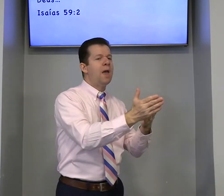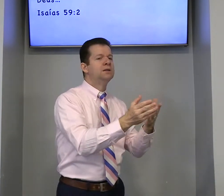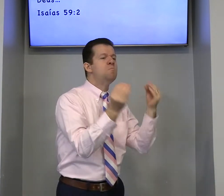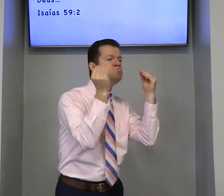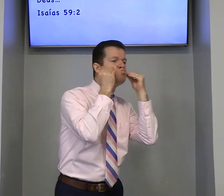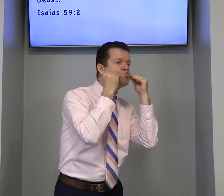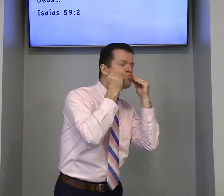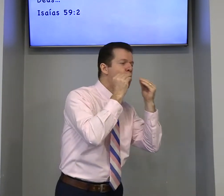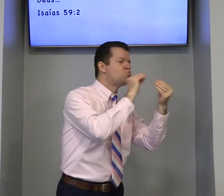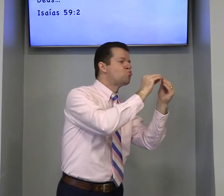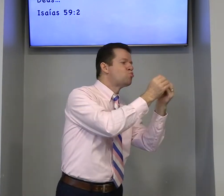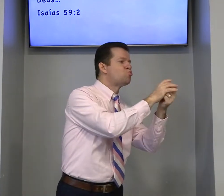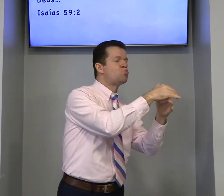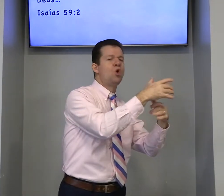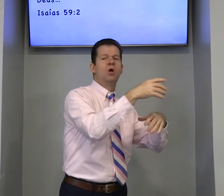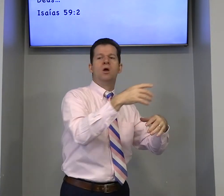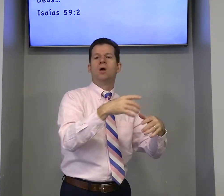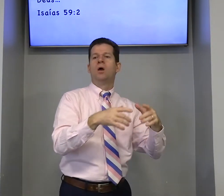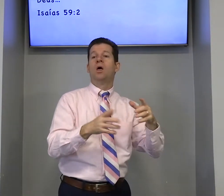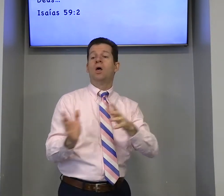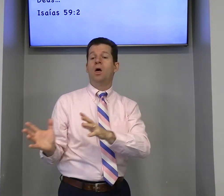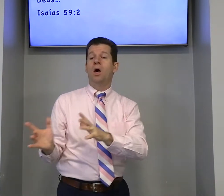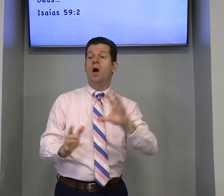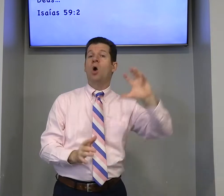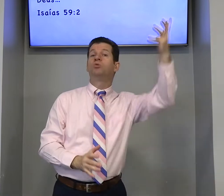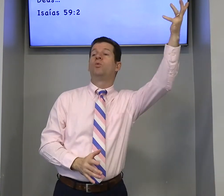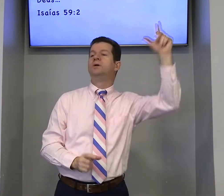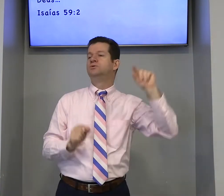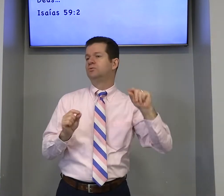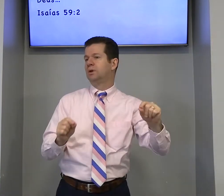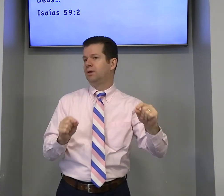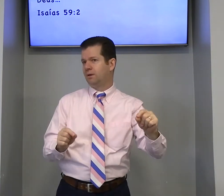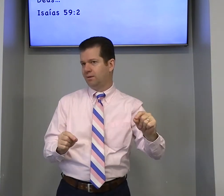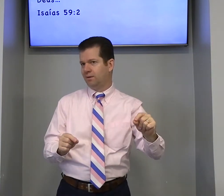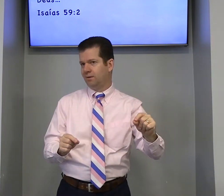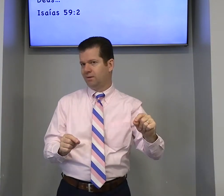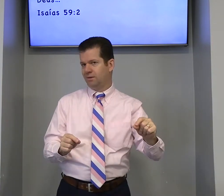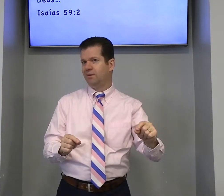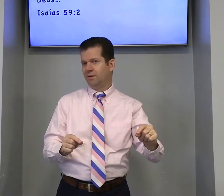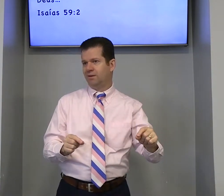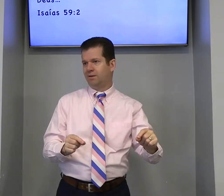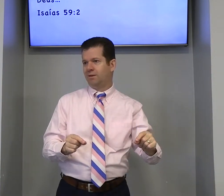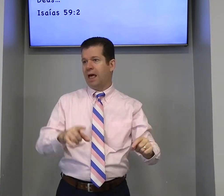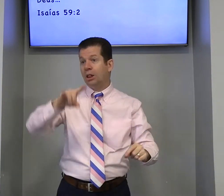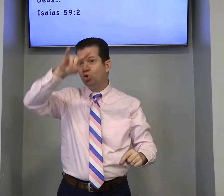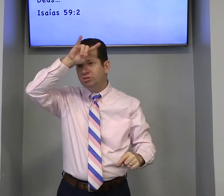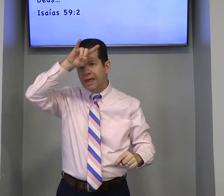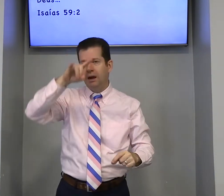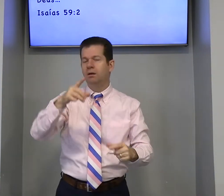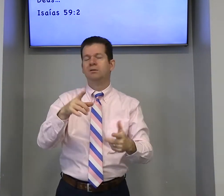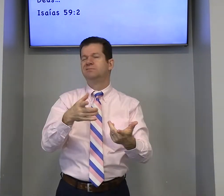quer respeitar e começa a beijar, começa com contato físico, o que